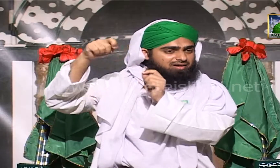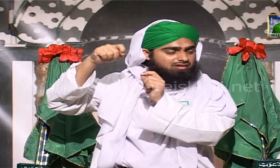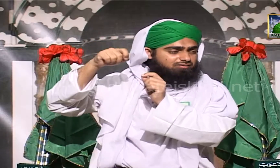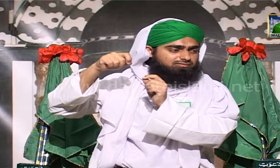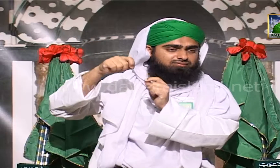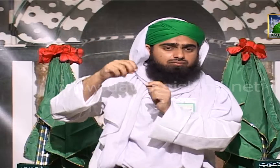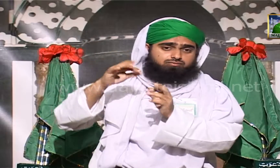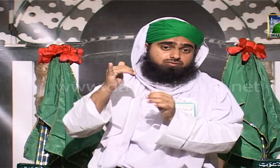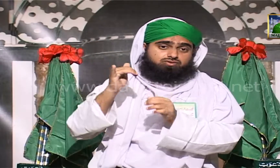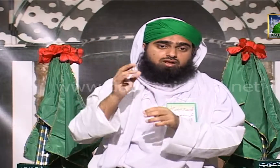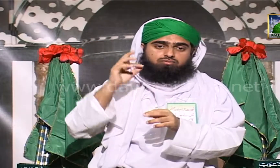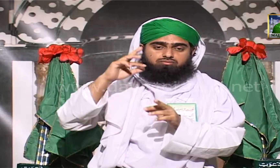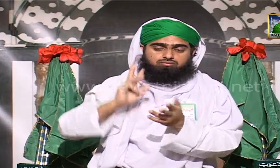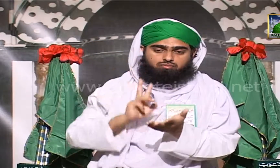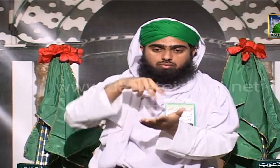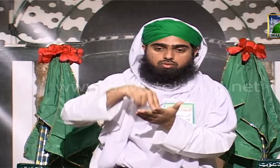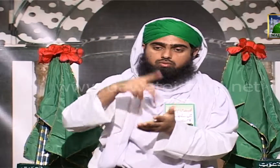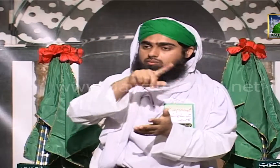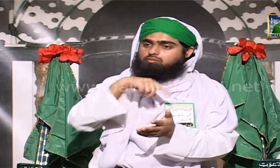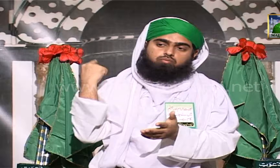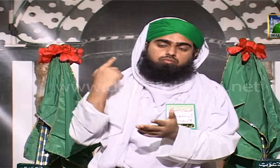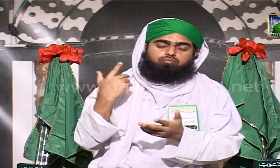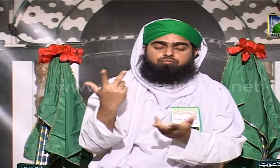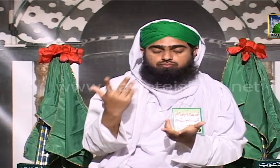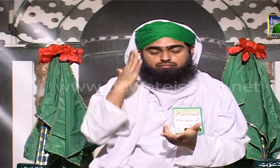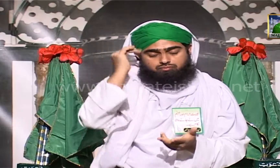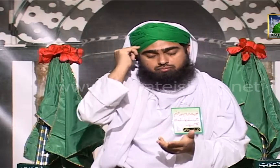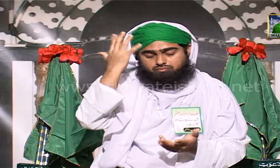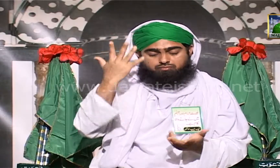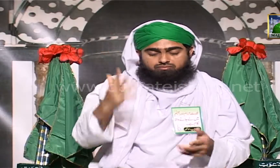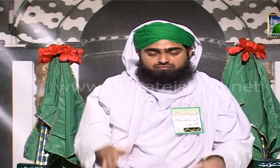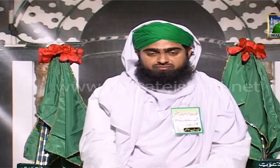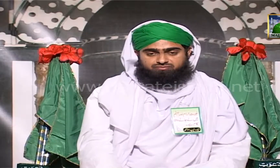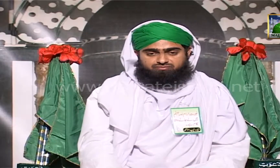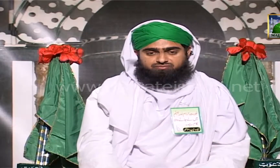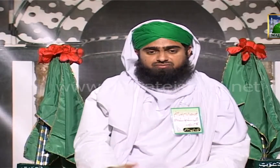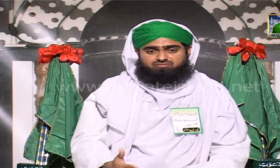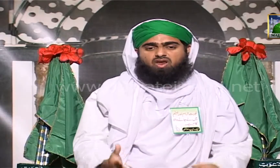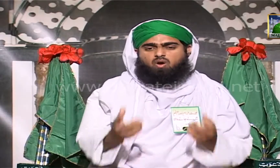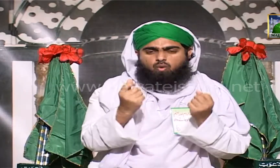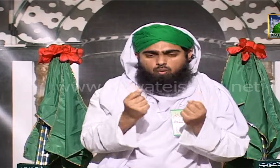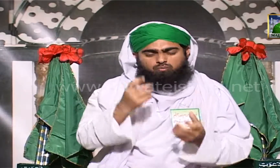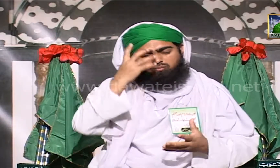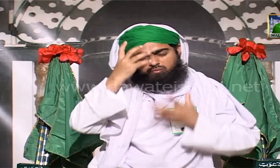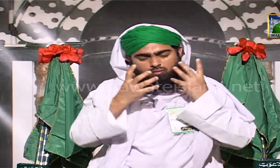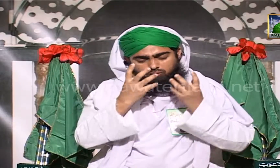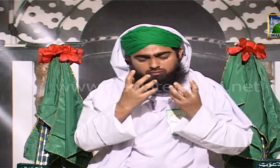ہے، عین ممکن ہے کہ یہاں سے اٹھنا نصیب نہ ہو اور موت آ جائے۔ تو یہ کہ یہ مجبوریاں، یہ پریشانیاں،